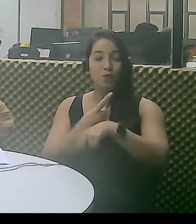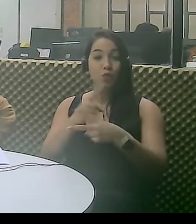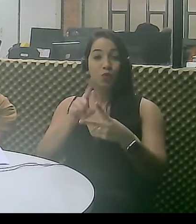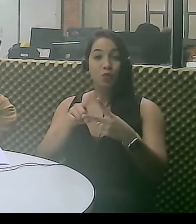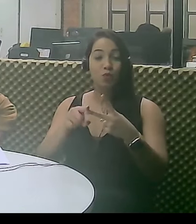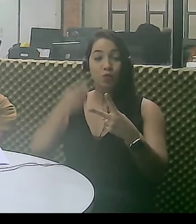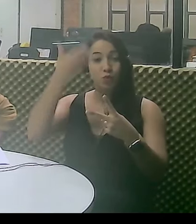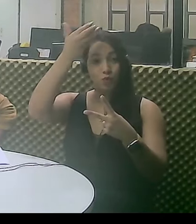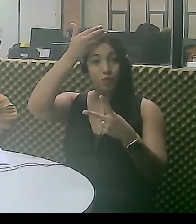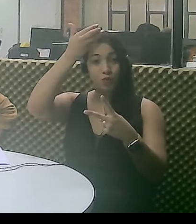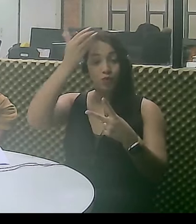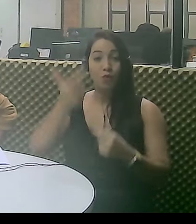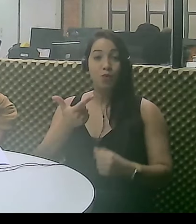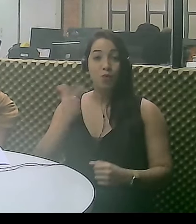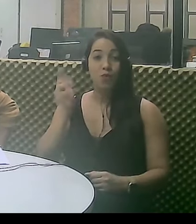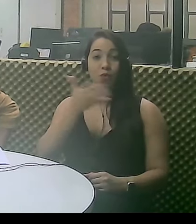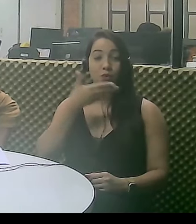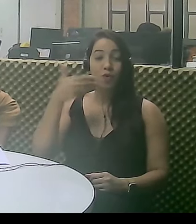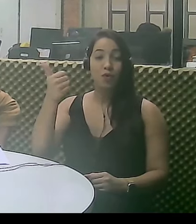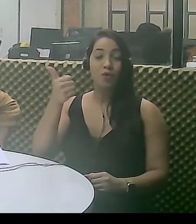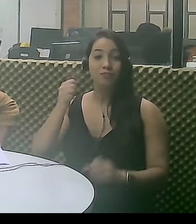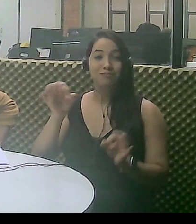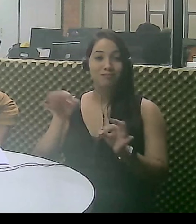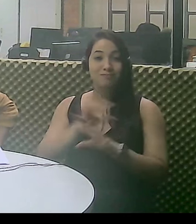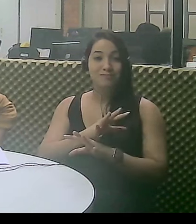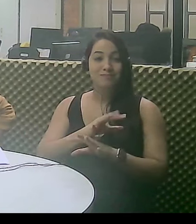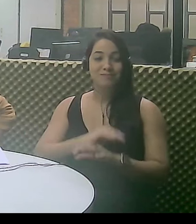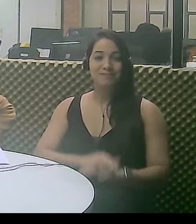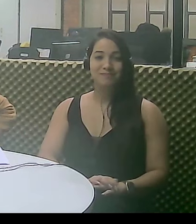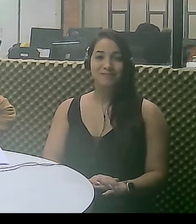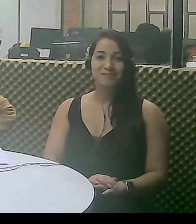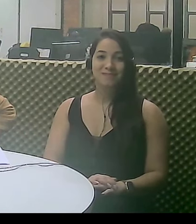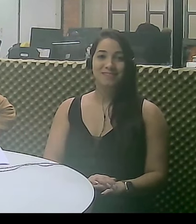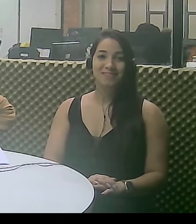duas enfermarias e outras melhorias concluídas.